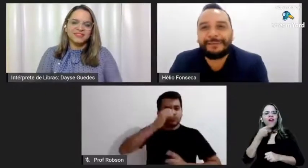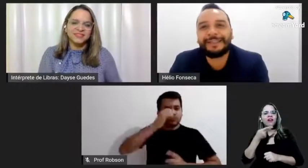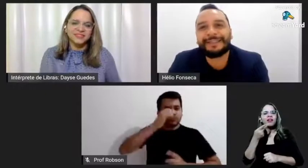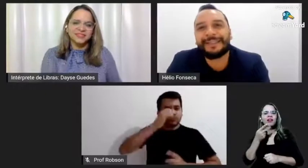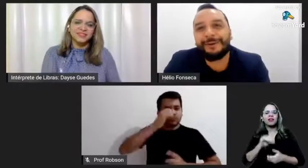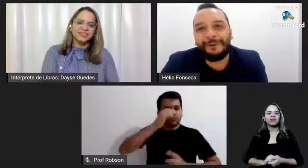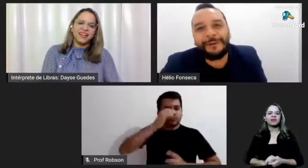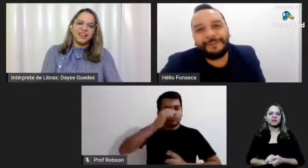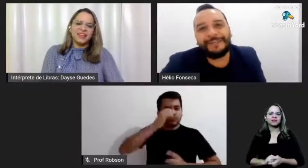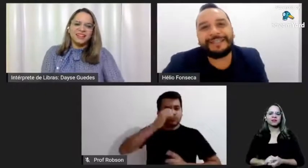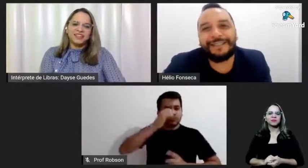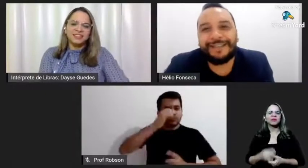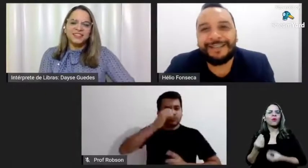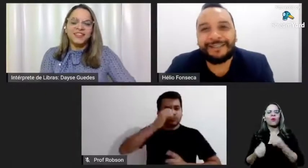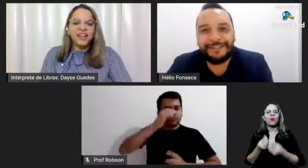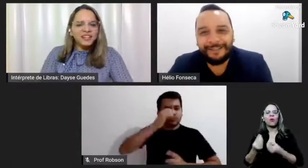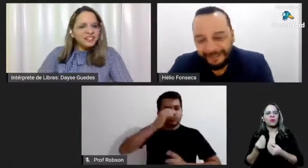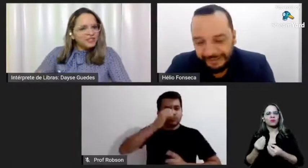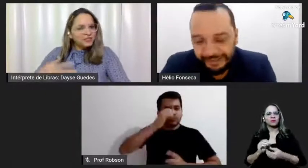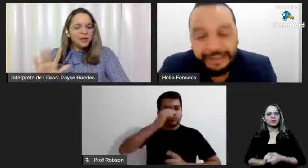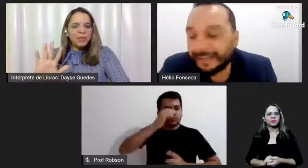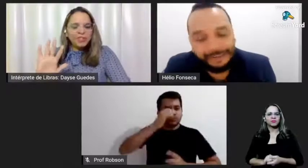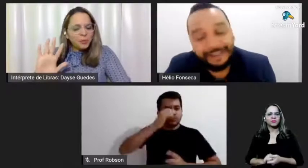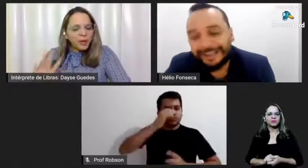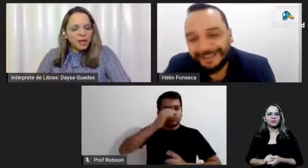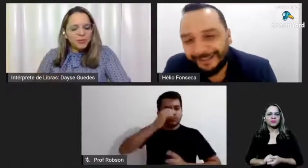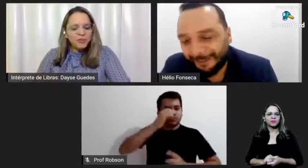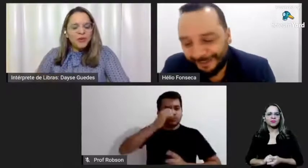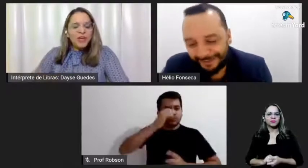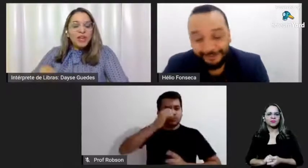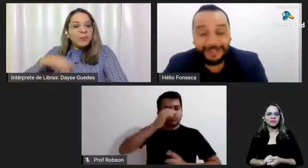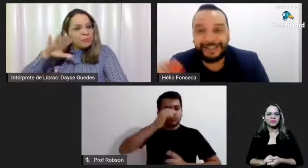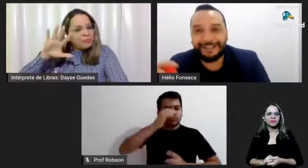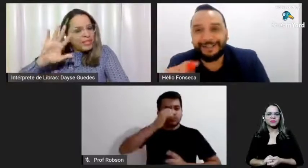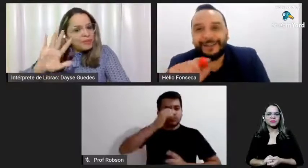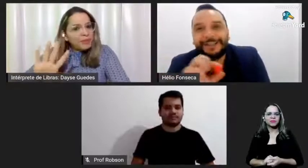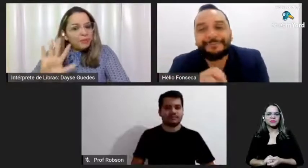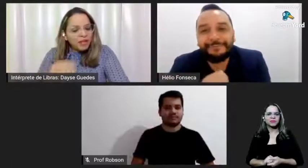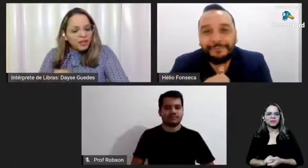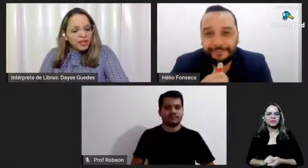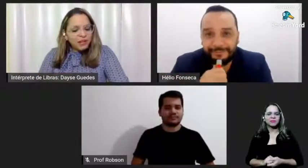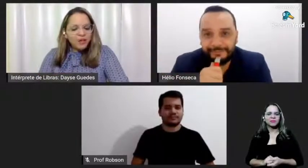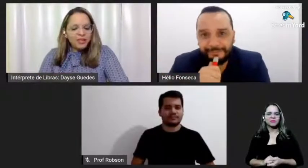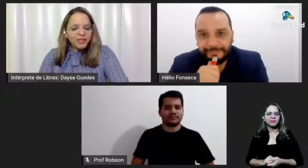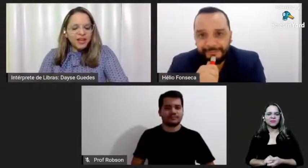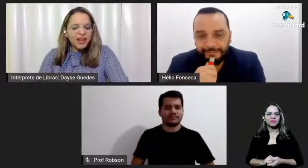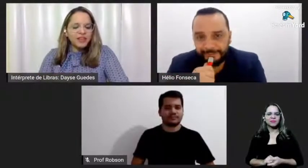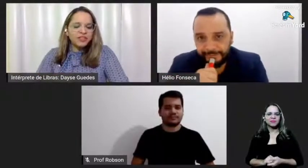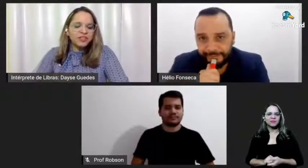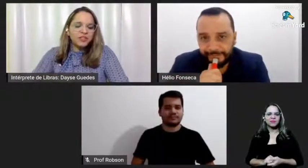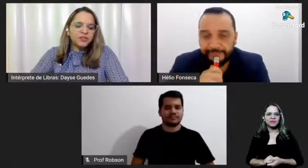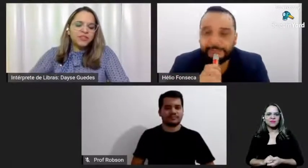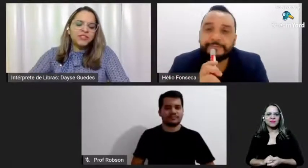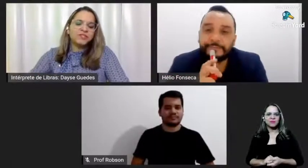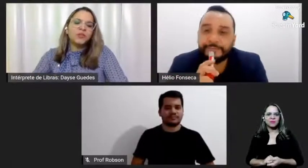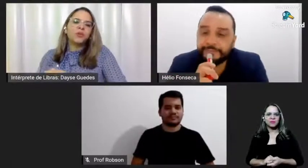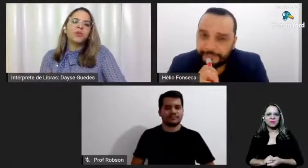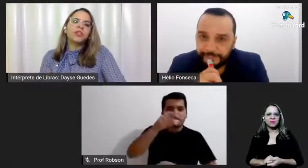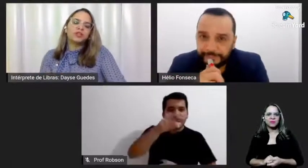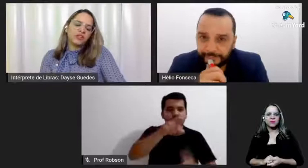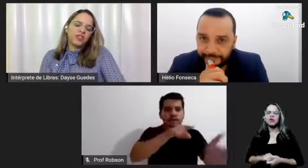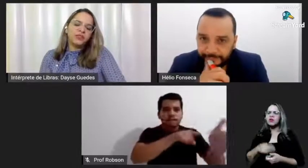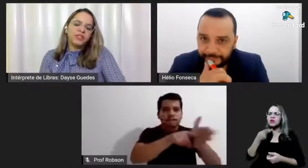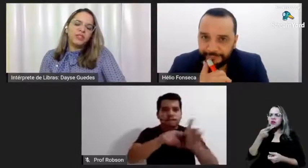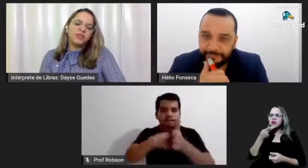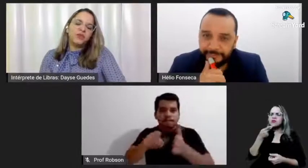alguma intervenção, como é que vai ser, né? A gente vai batendo papo. Eu quero começar, eu vi que você falou